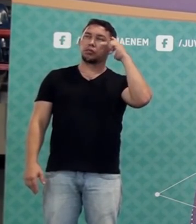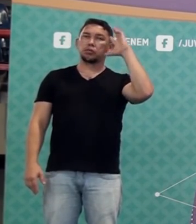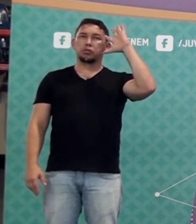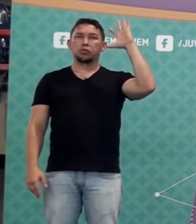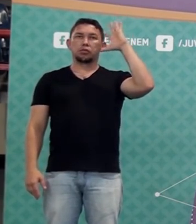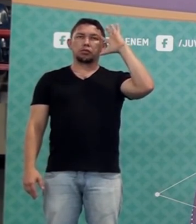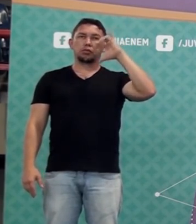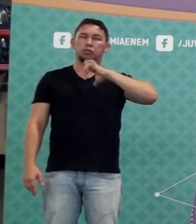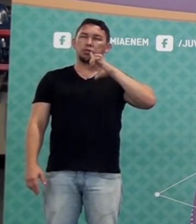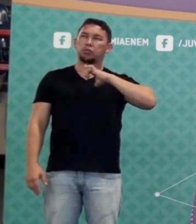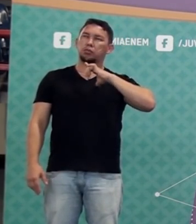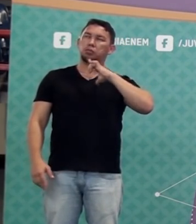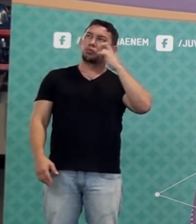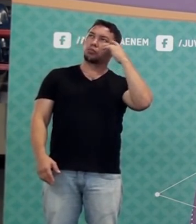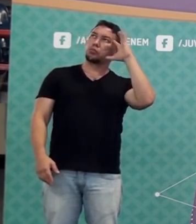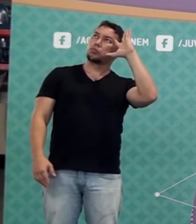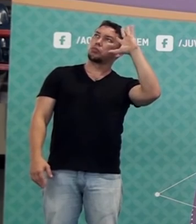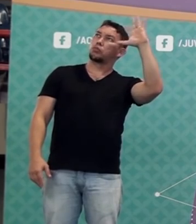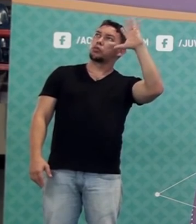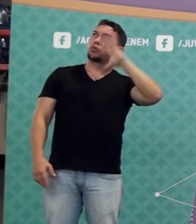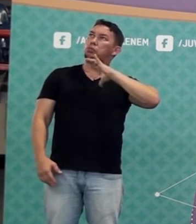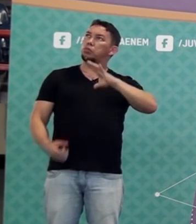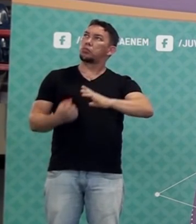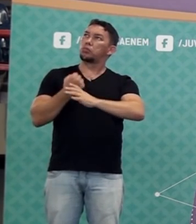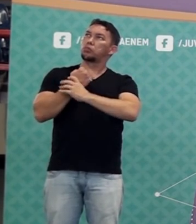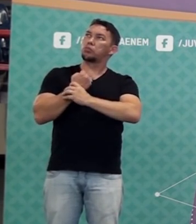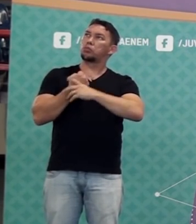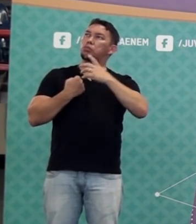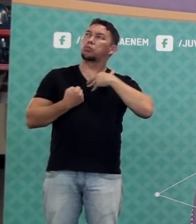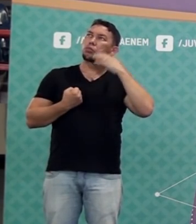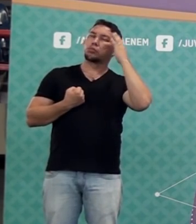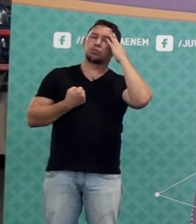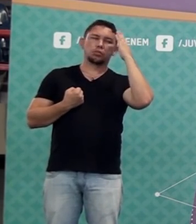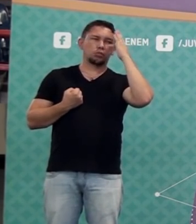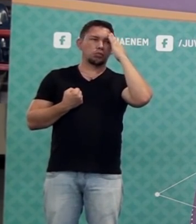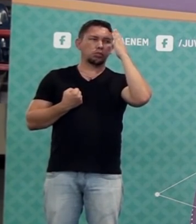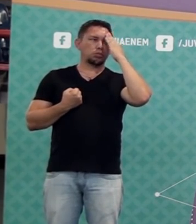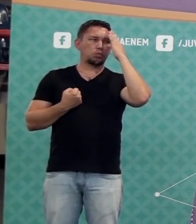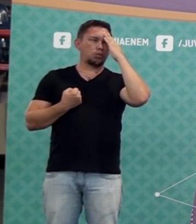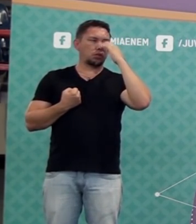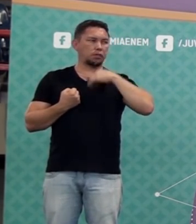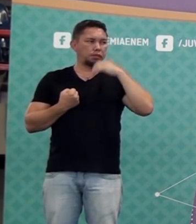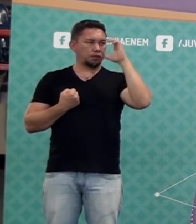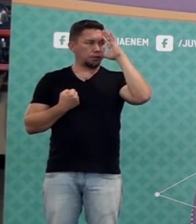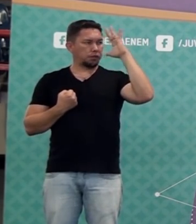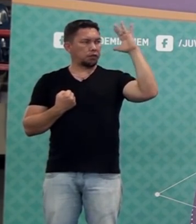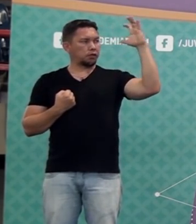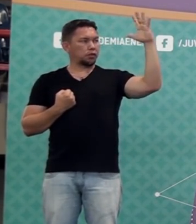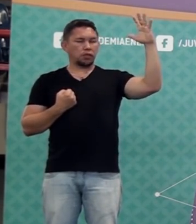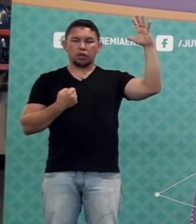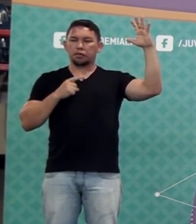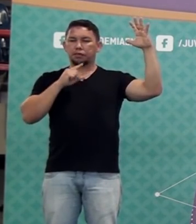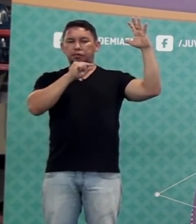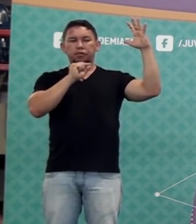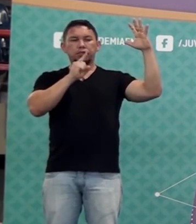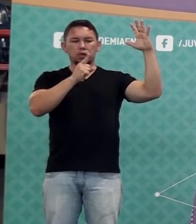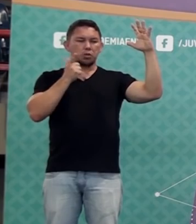e os pés bem firmes no chão, de compreender que utopia, na verdade, não é